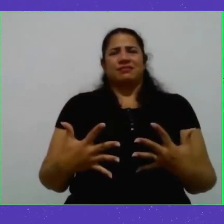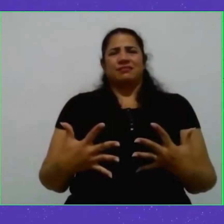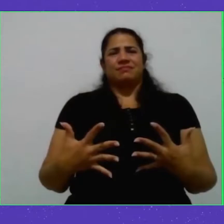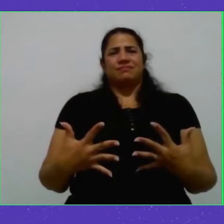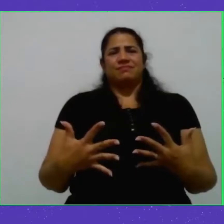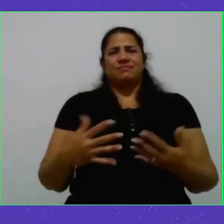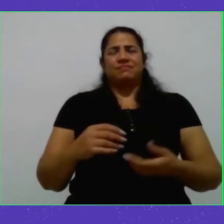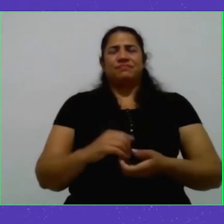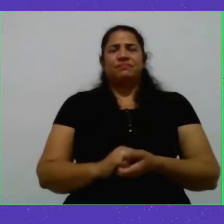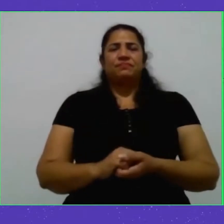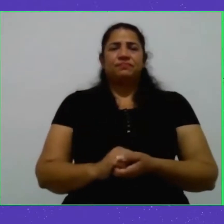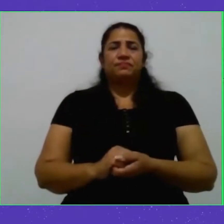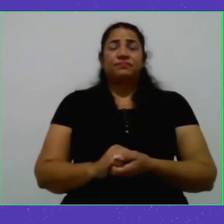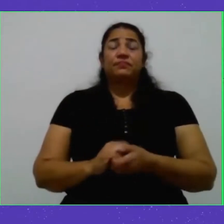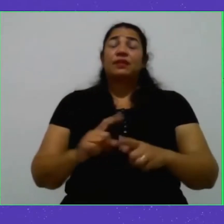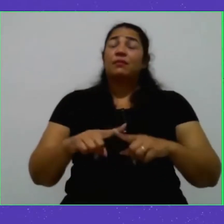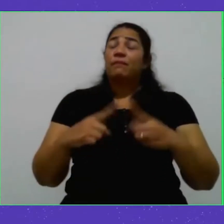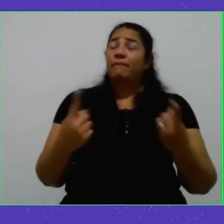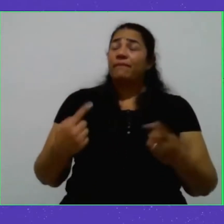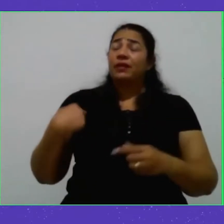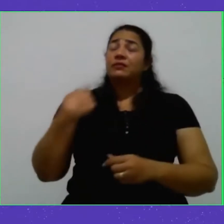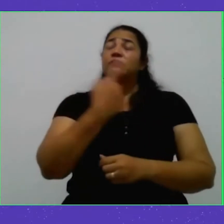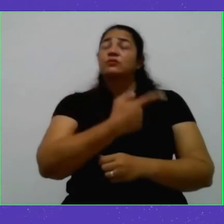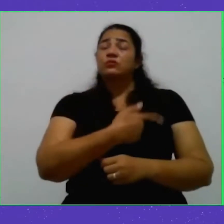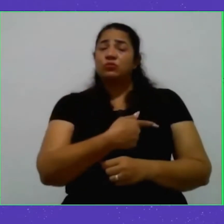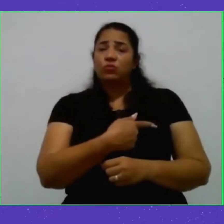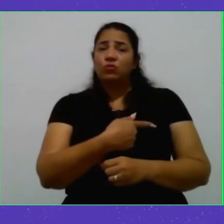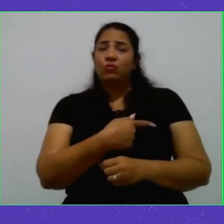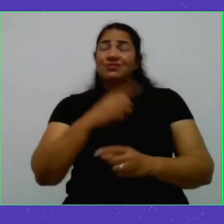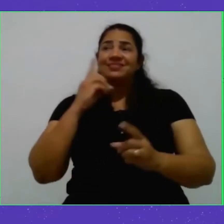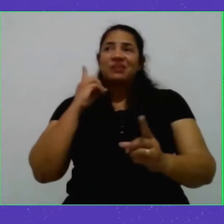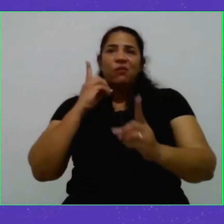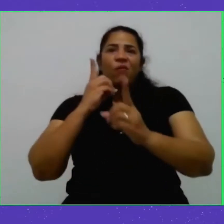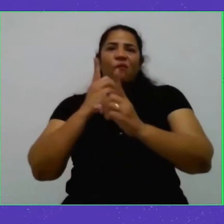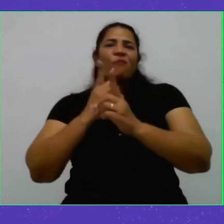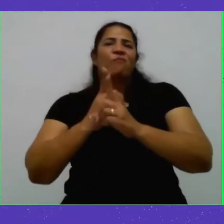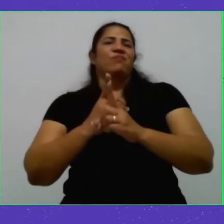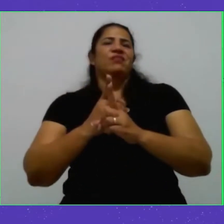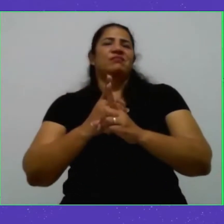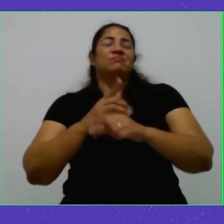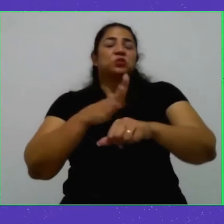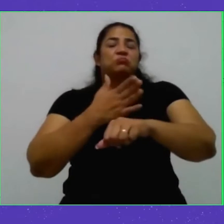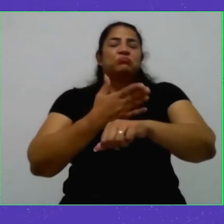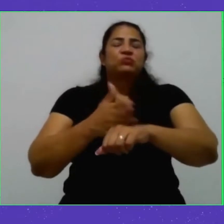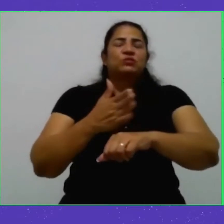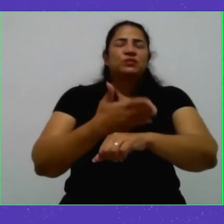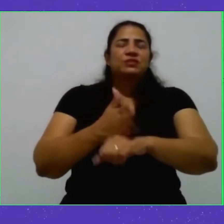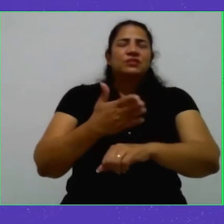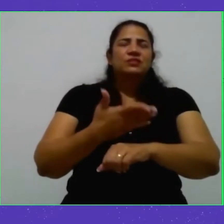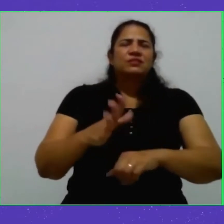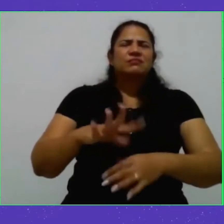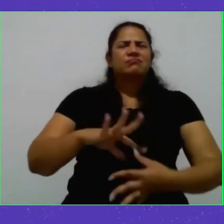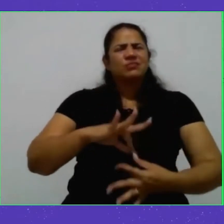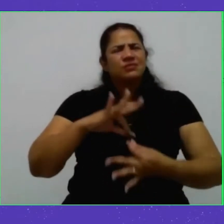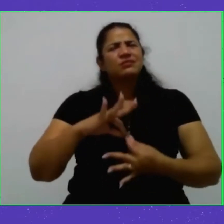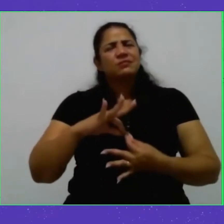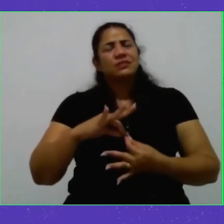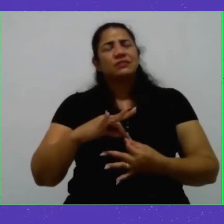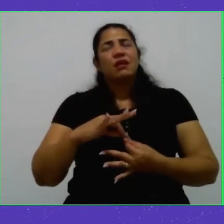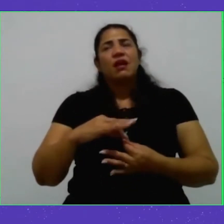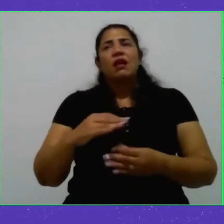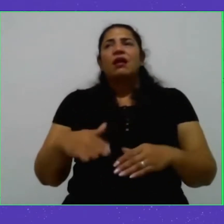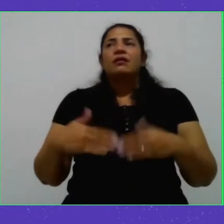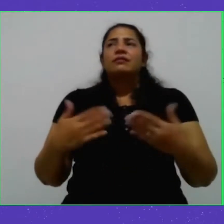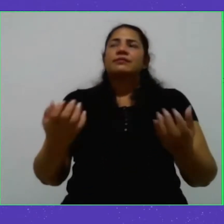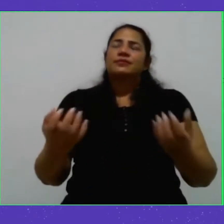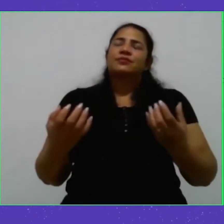Mas nós podemos encontrá-la exercitando o nosso espírito. Eu quero realmente encorajar você,